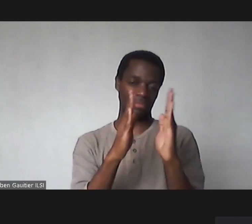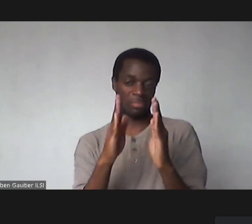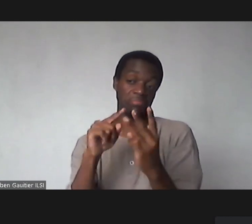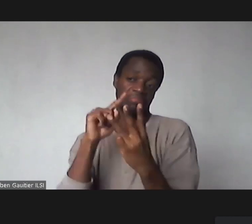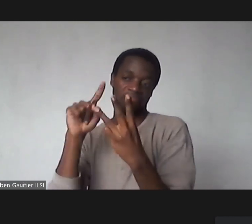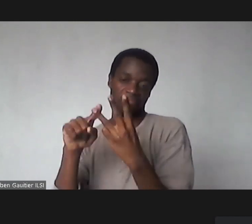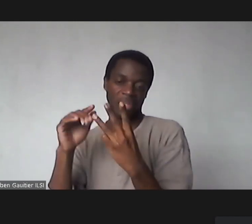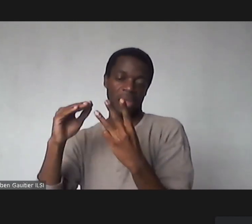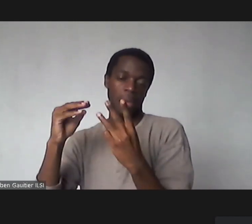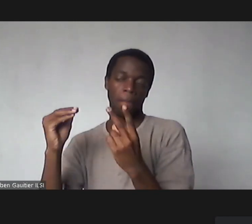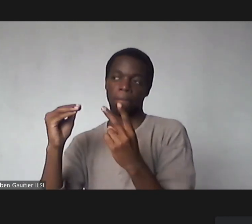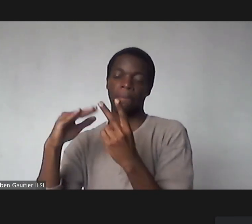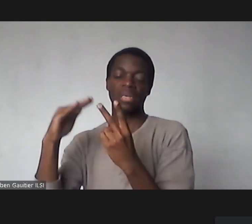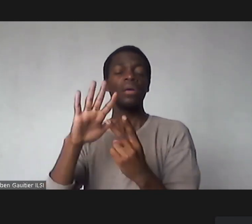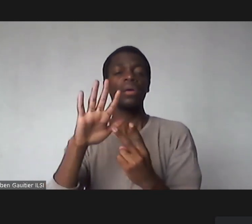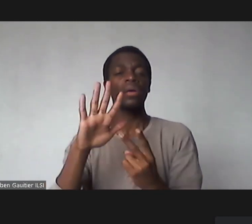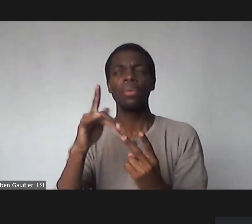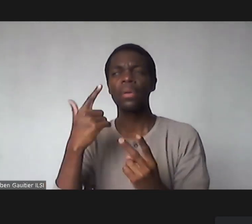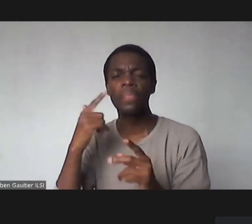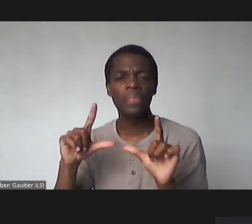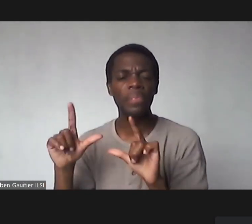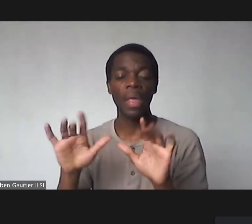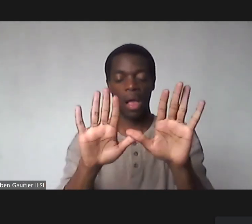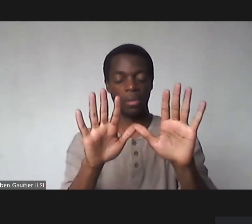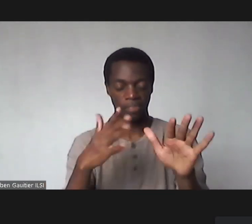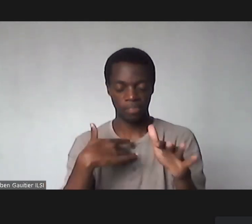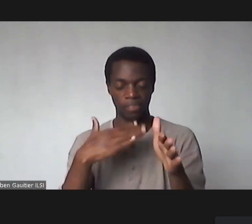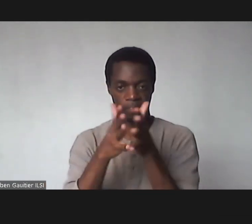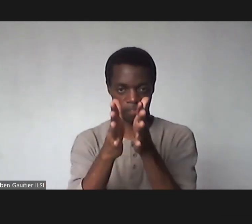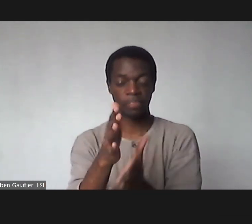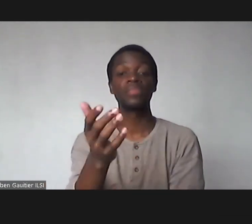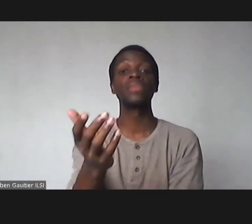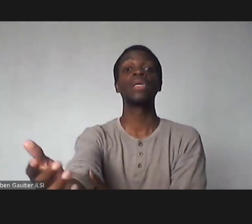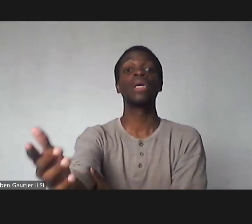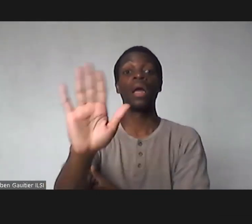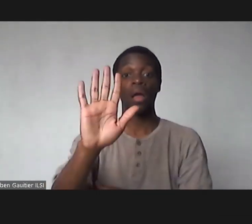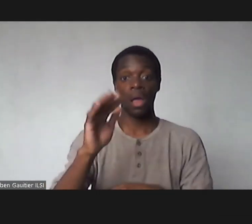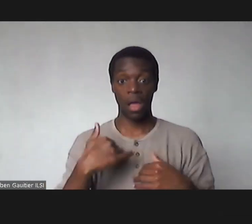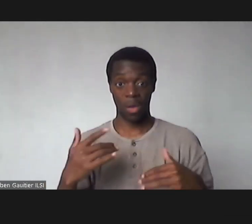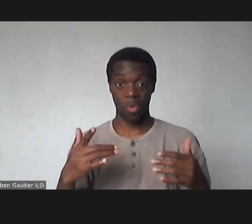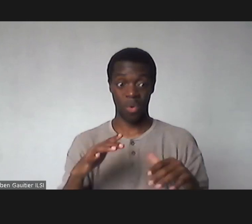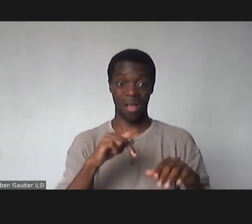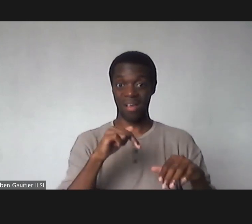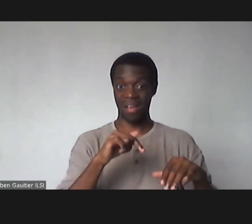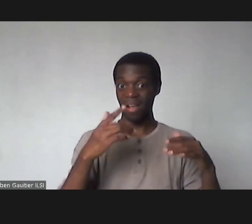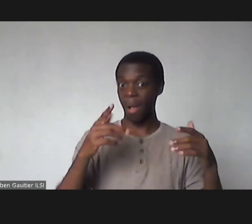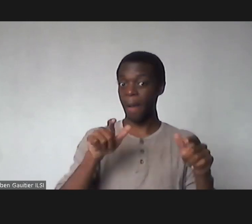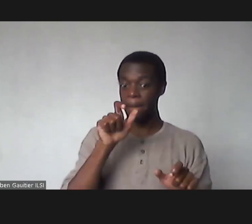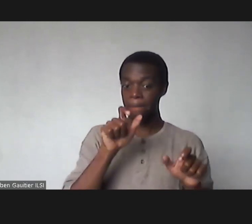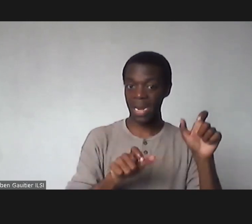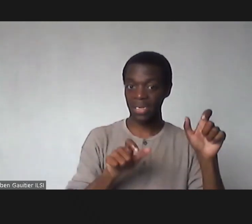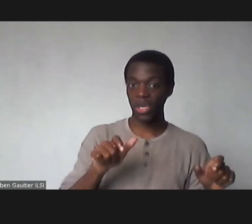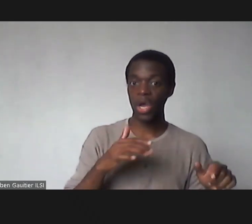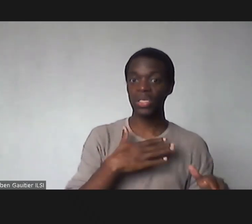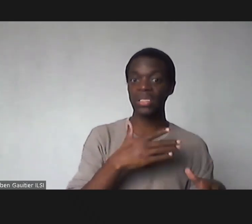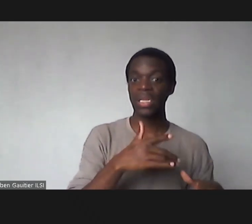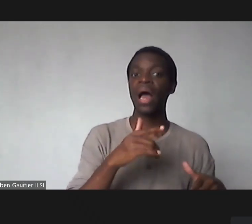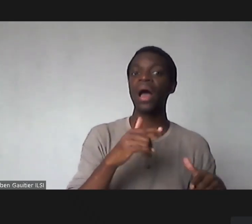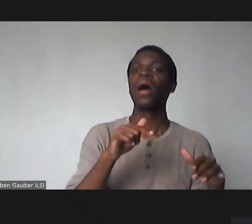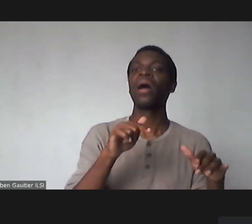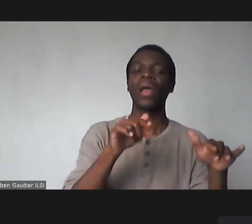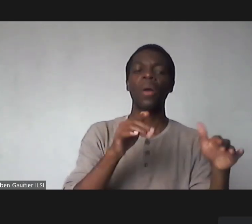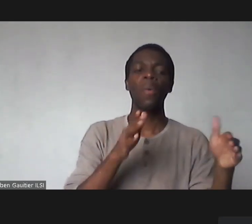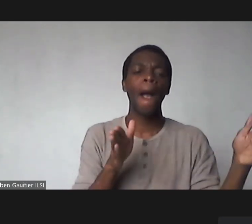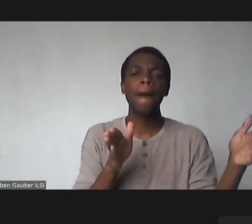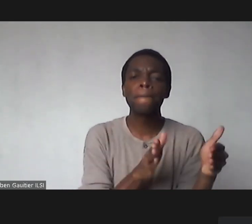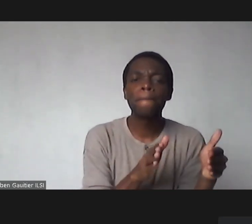Disculpe, solo un rato. En Brasil tenemos 2 tipos de cuestionarios distintos, el básico, que es el cuestionario más chiquito, y una muestral dentro